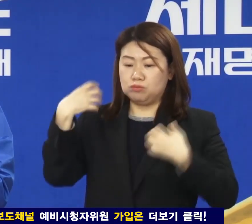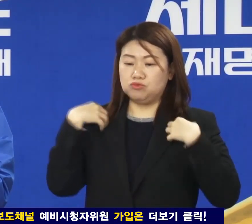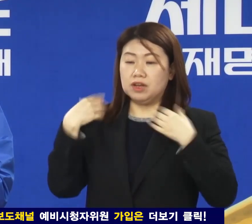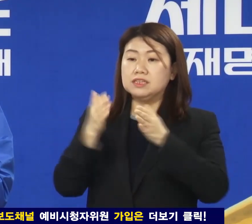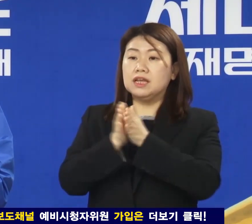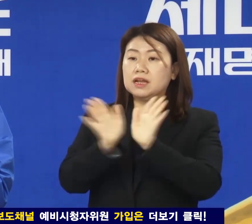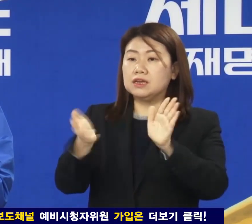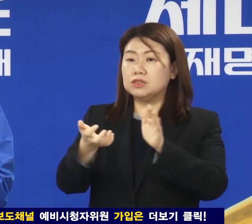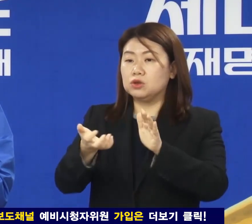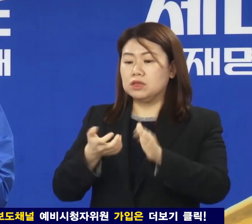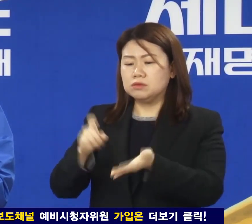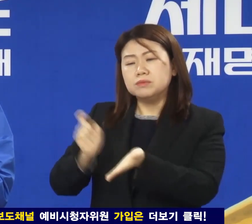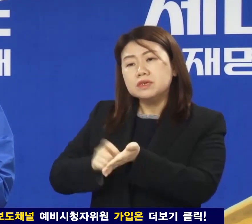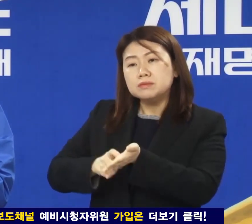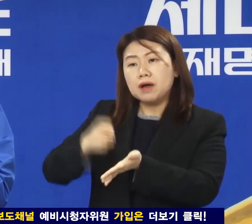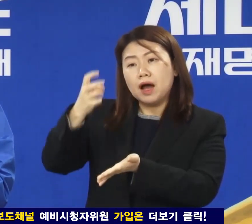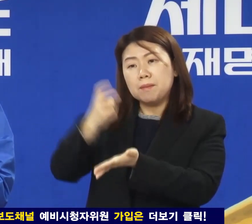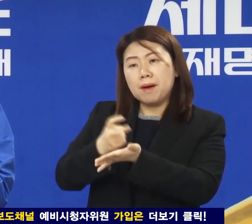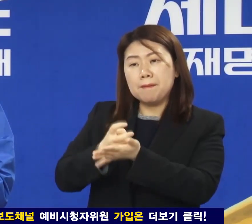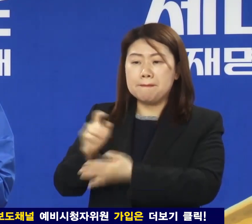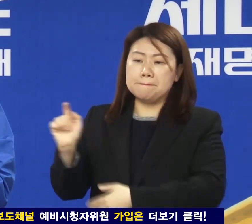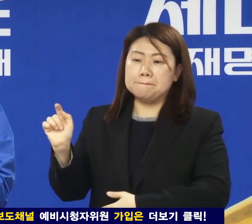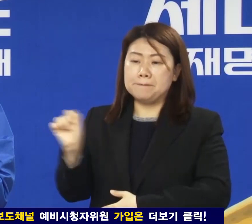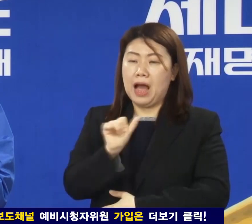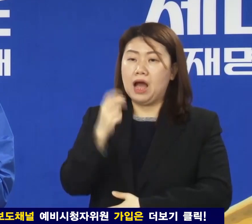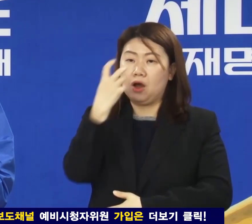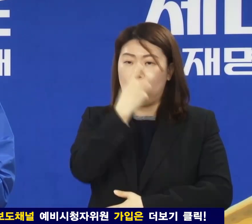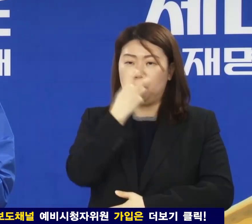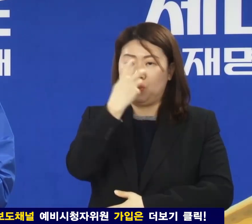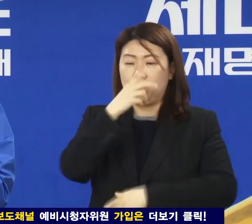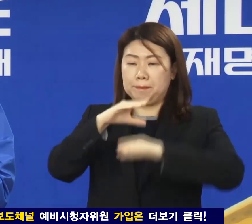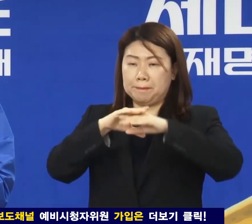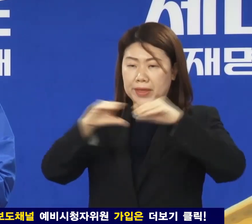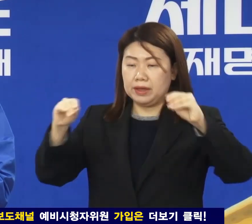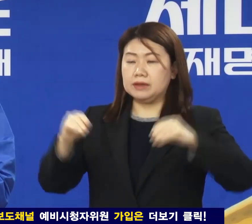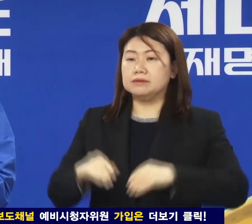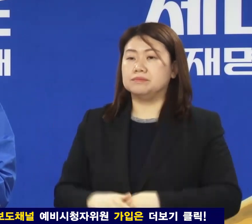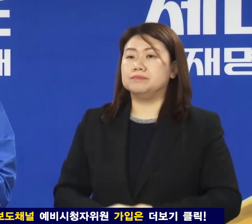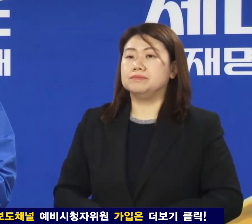전이라도 시급한 법안들은 신속하게 검토 처리하겠습니다.